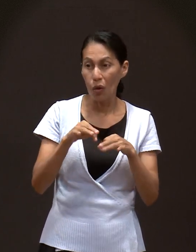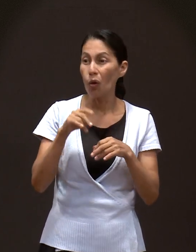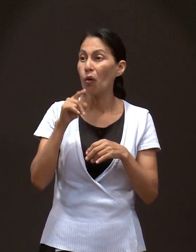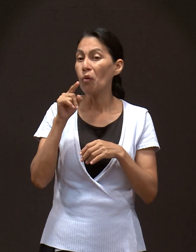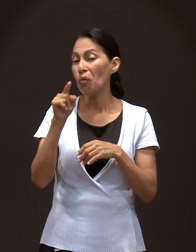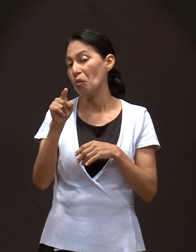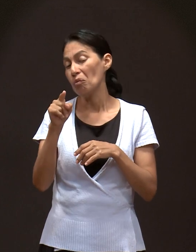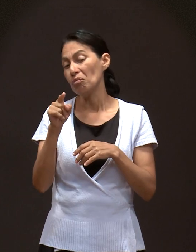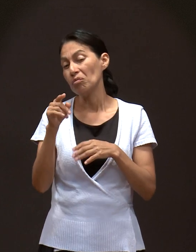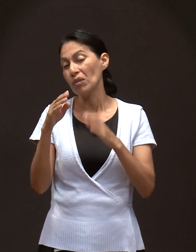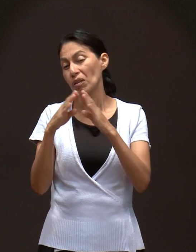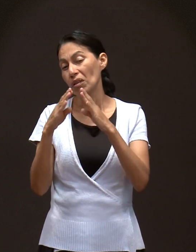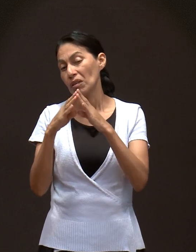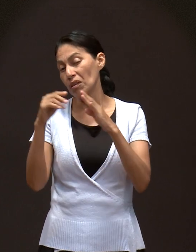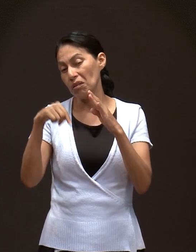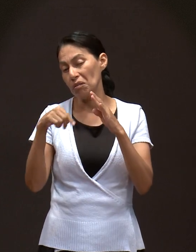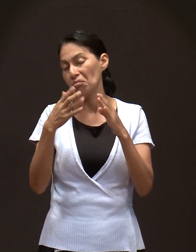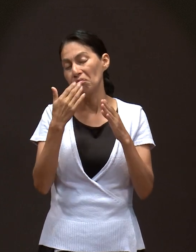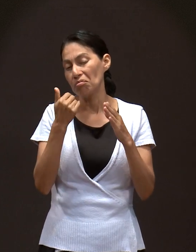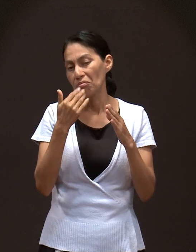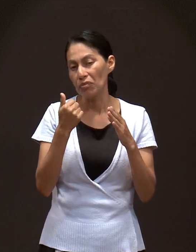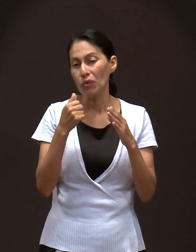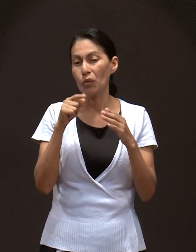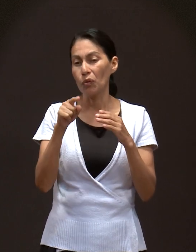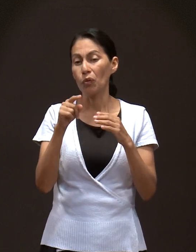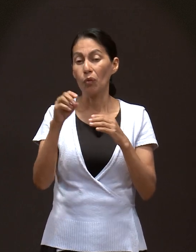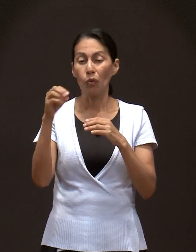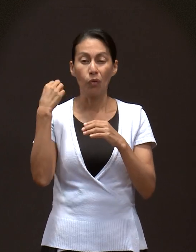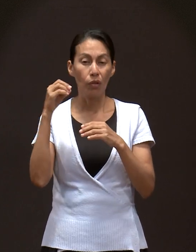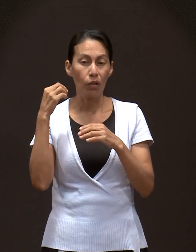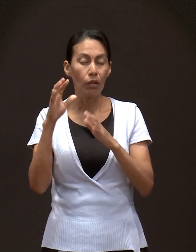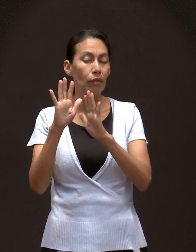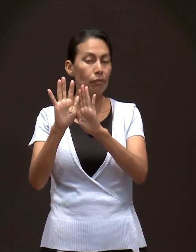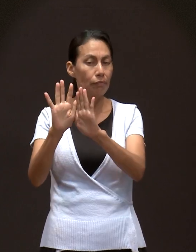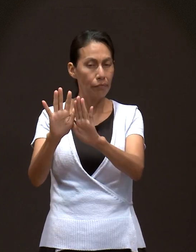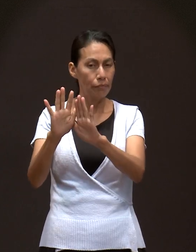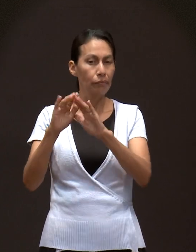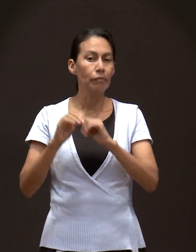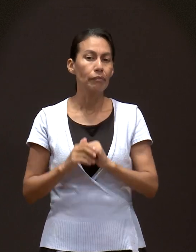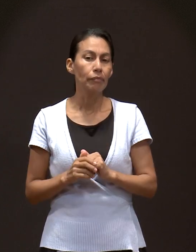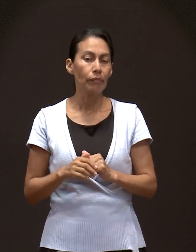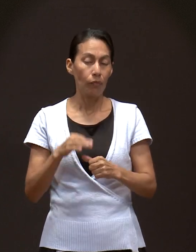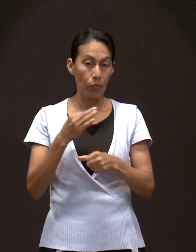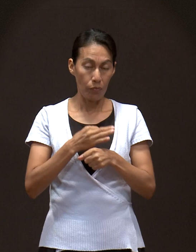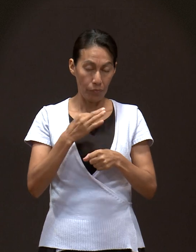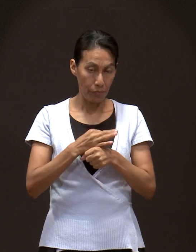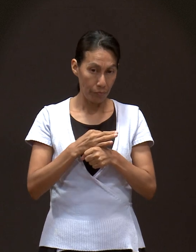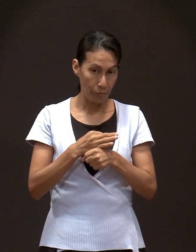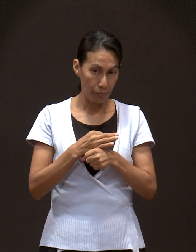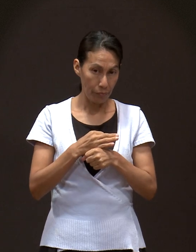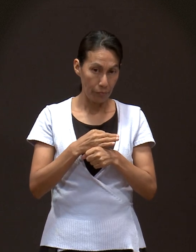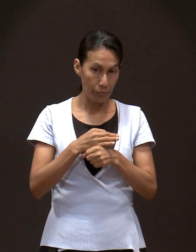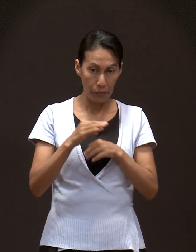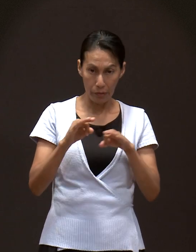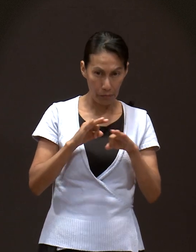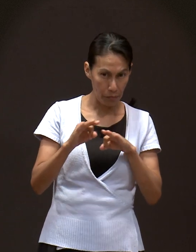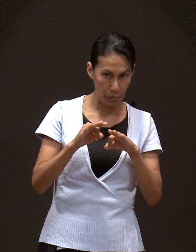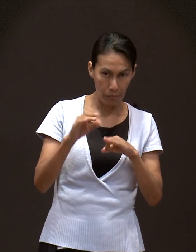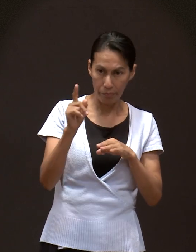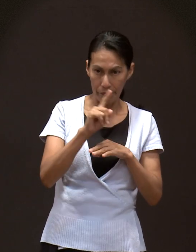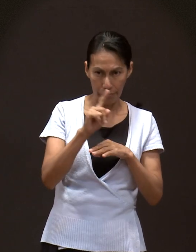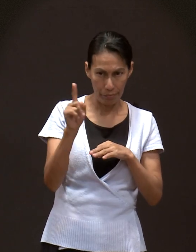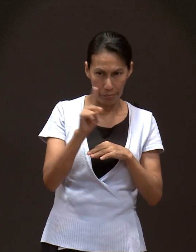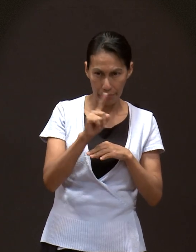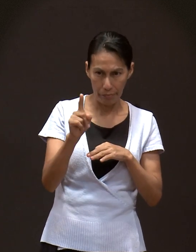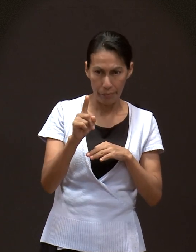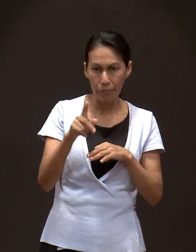ellos ya están aquí, tú no tienes casa, no tienes a dónde llegar, estás en Oaxaca, entonces, yo creo que por esta ocasión